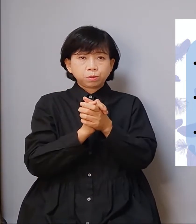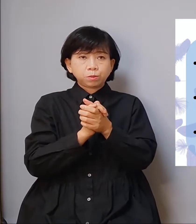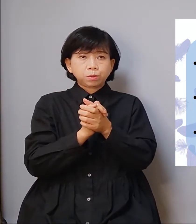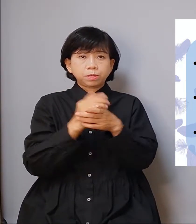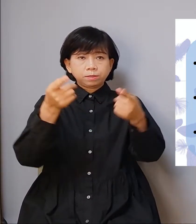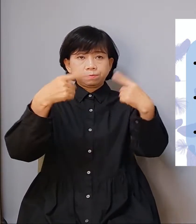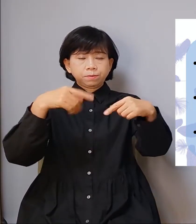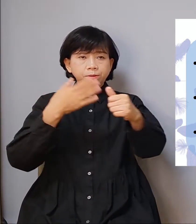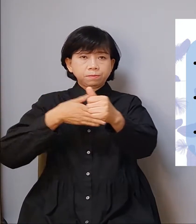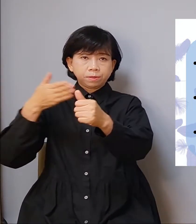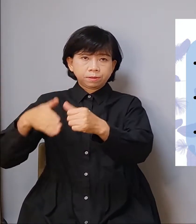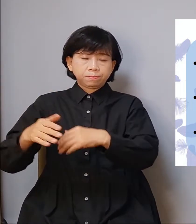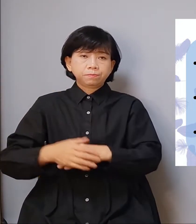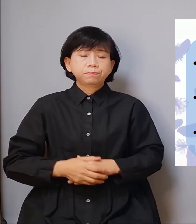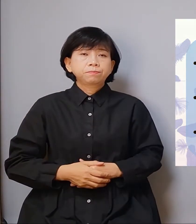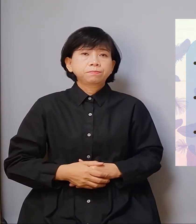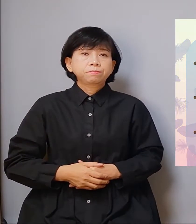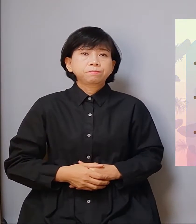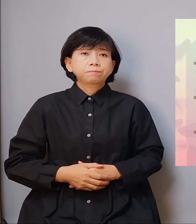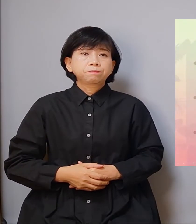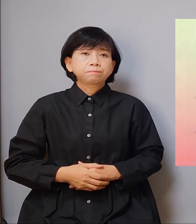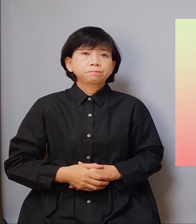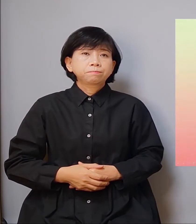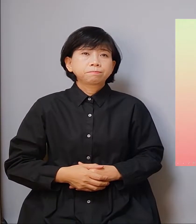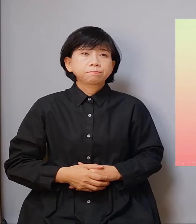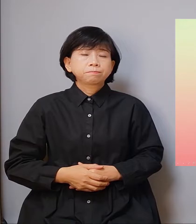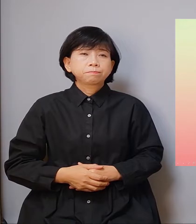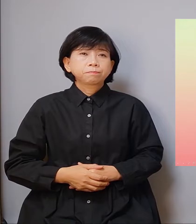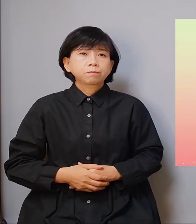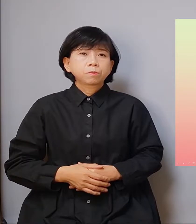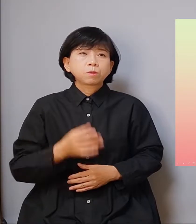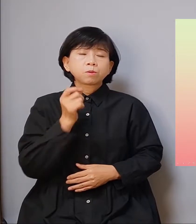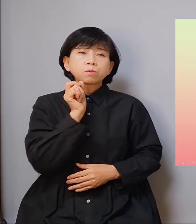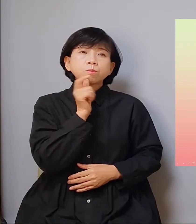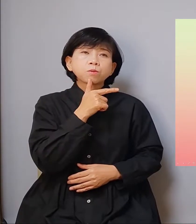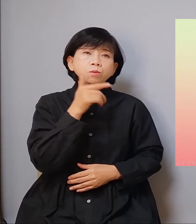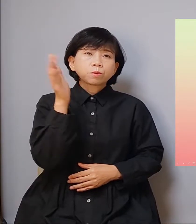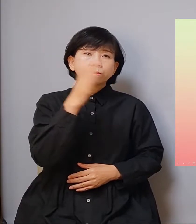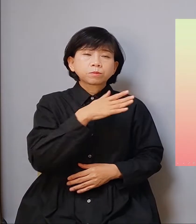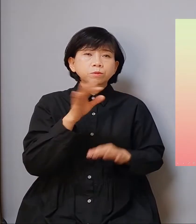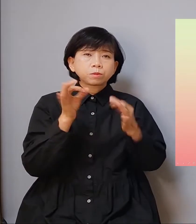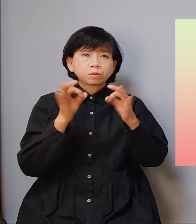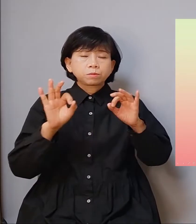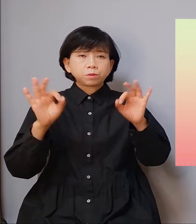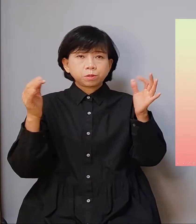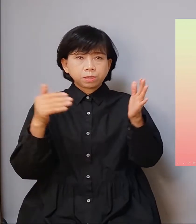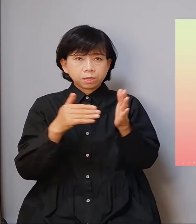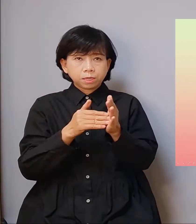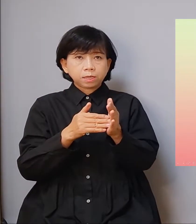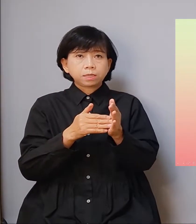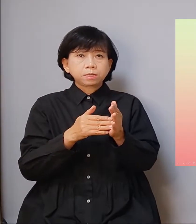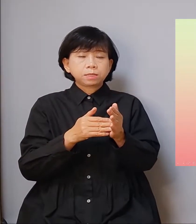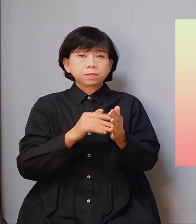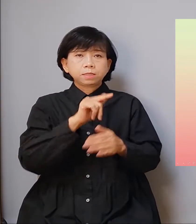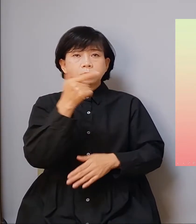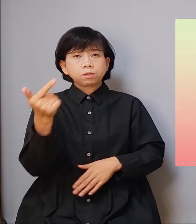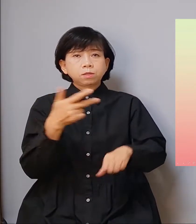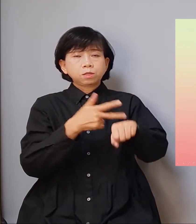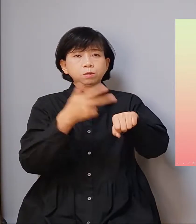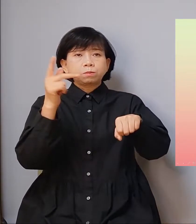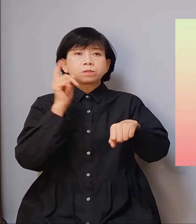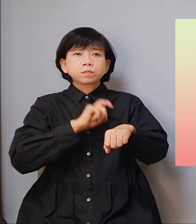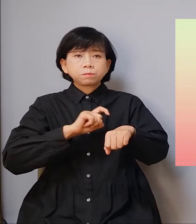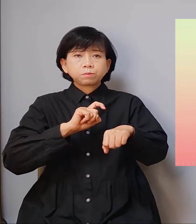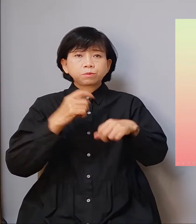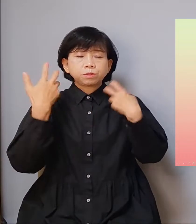말씀, 기도와 찬양 한 번 더하기 캠페인을 합니다. 월요일부터 금요일까지 저녁 7시 10분에 다니엘 세일의 둘째